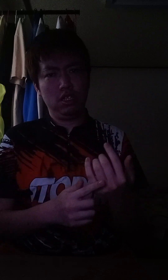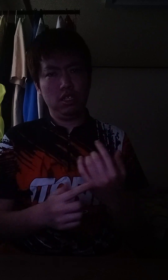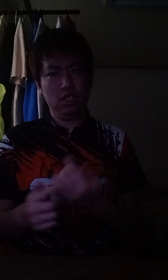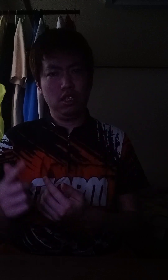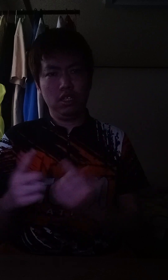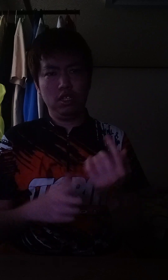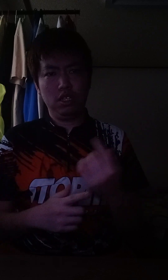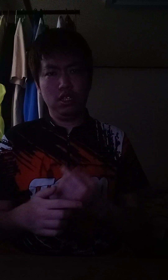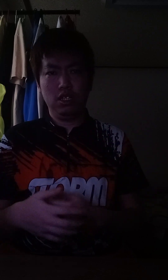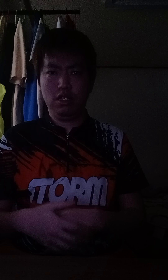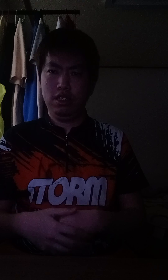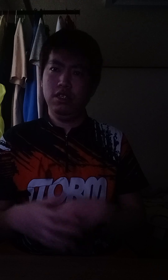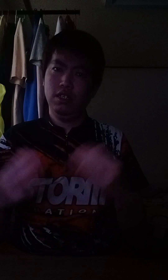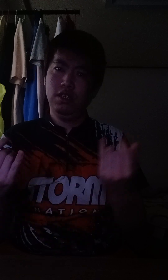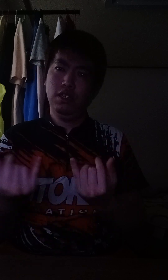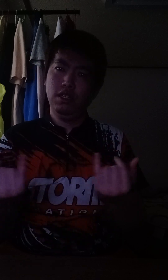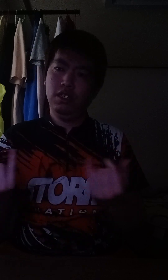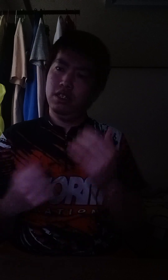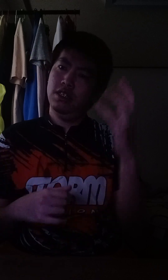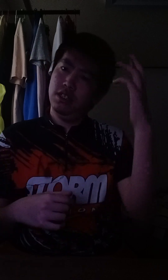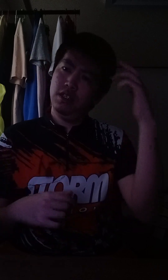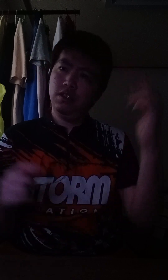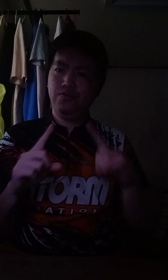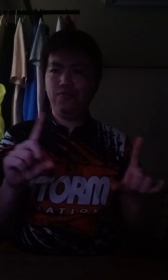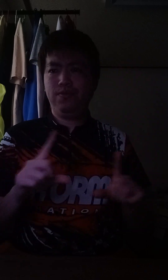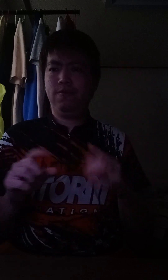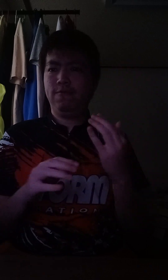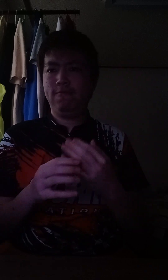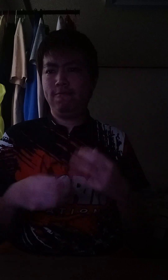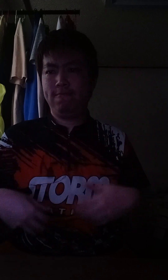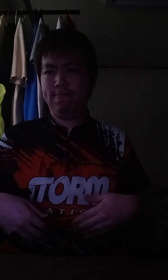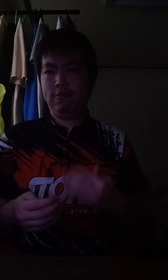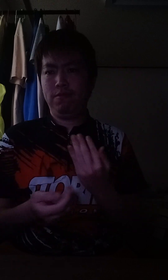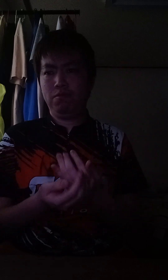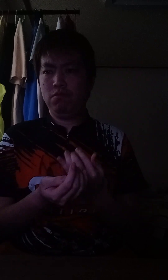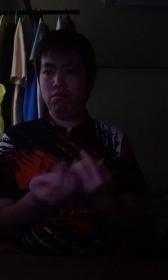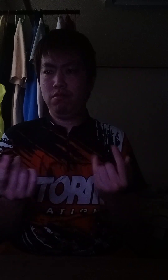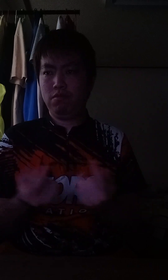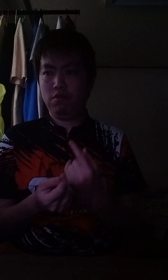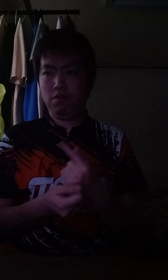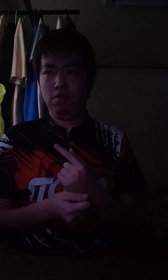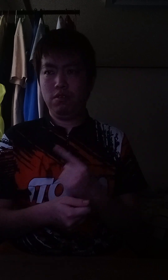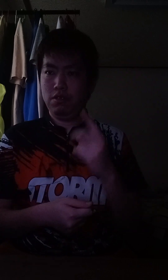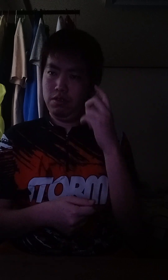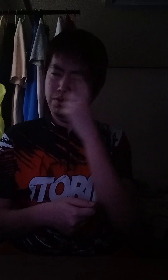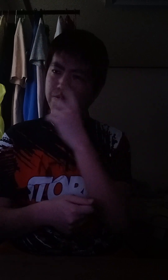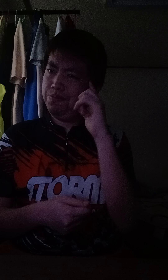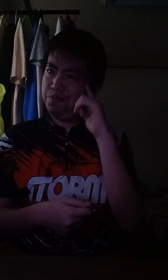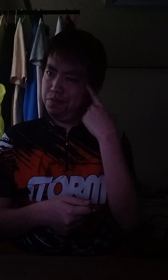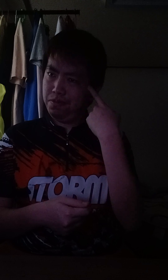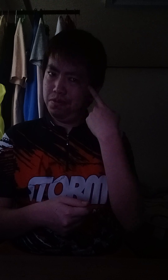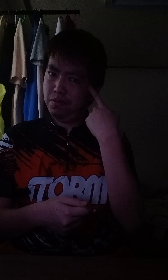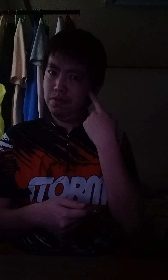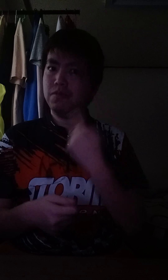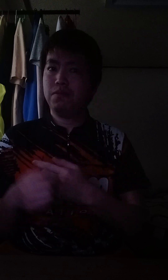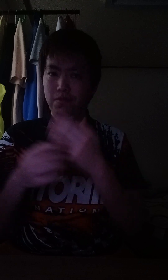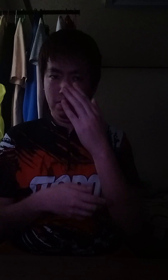안 낳았으면 이 아이가 고생을 하지 않을까 그런 생각을 솔직히 했었어요.